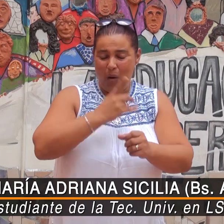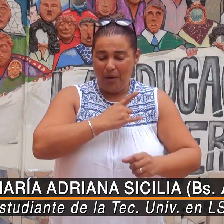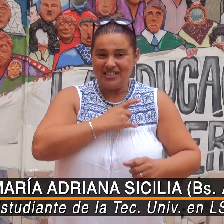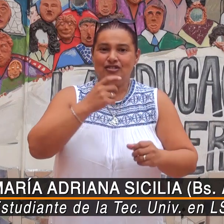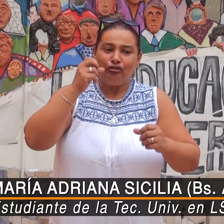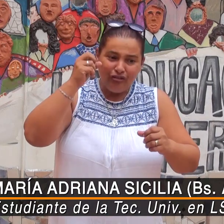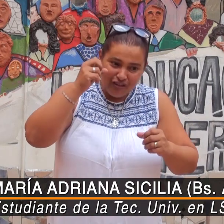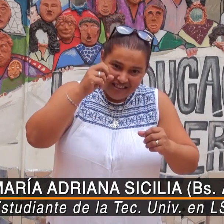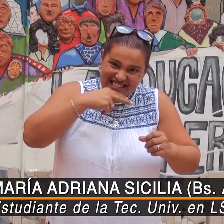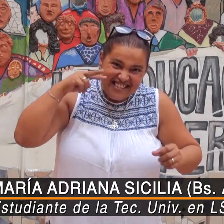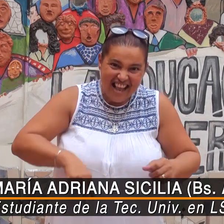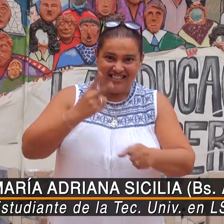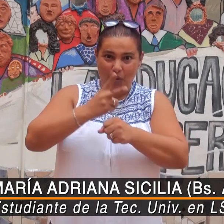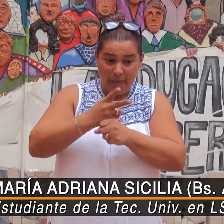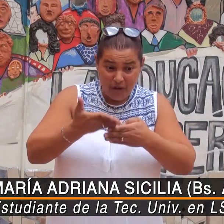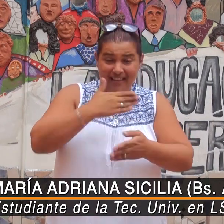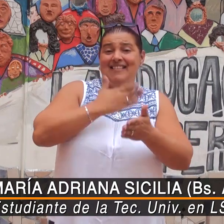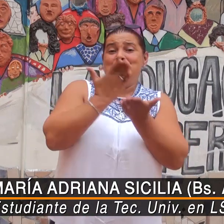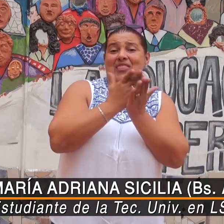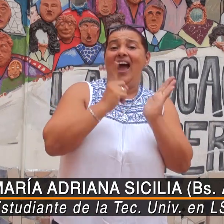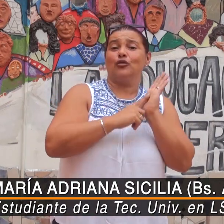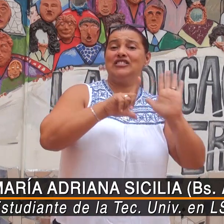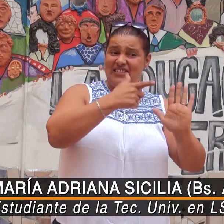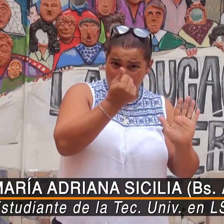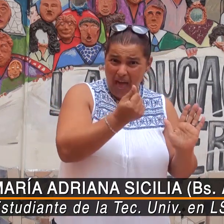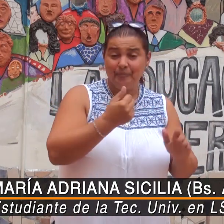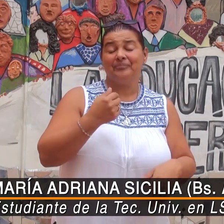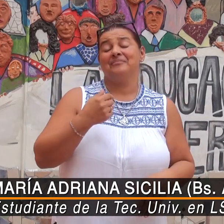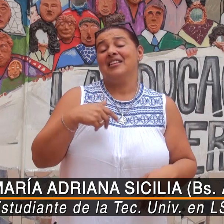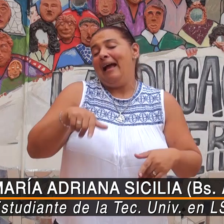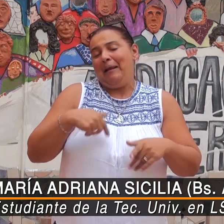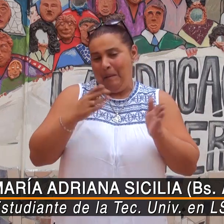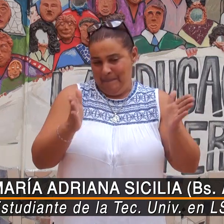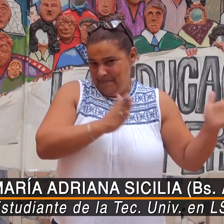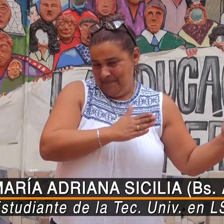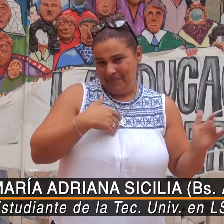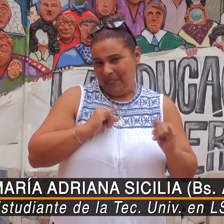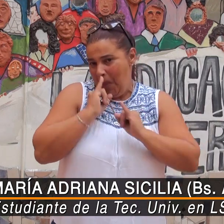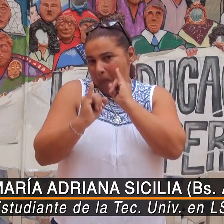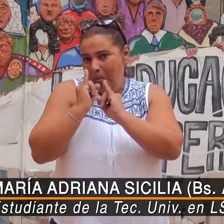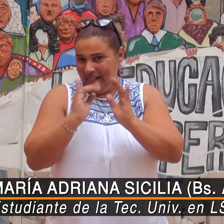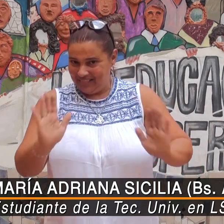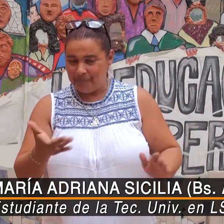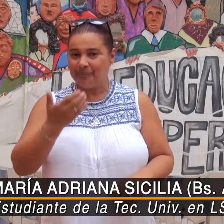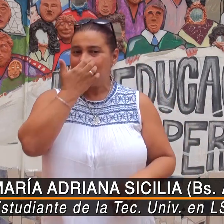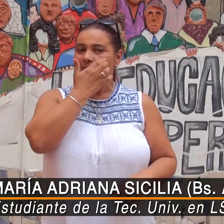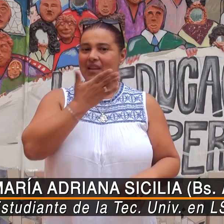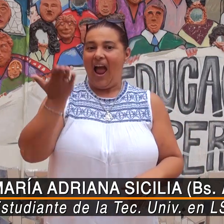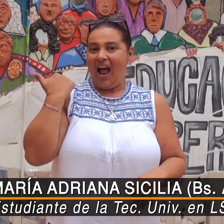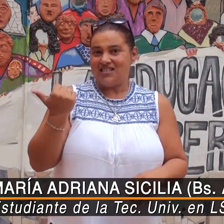el secundario, teniendo el artículo 7, y eso tiene mucho valor. Por otro lado, quiero contarles algo.